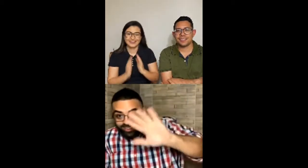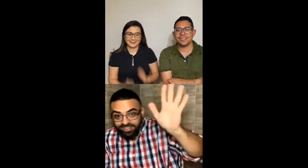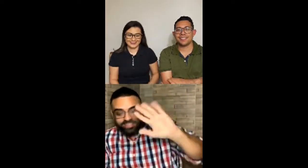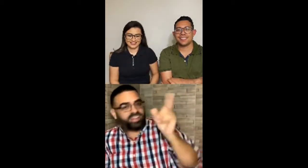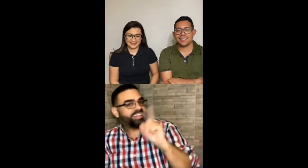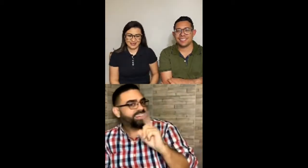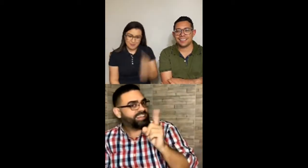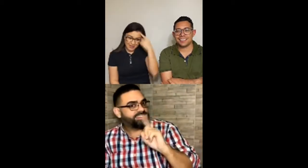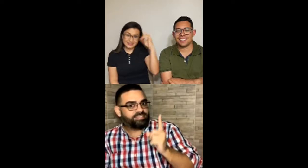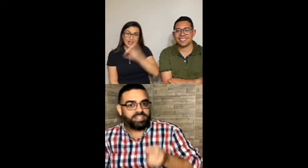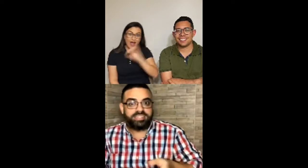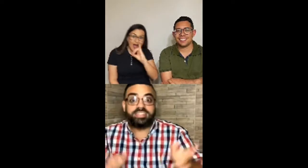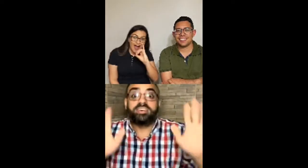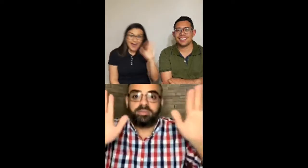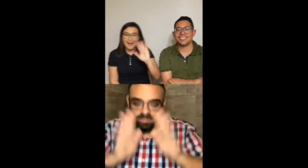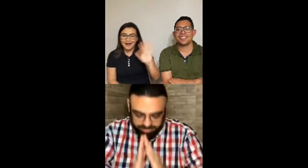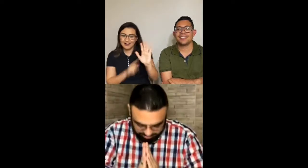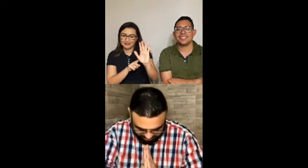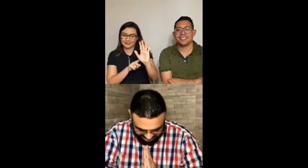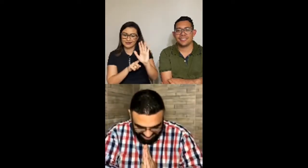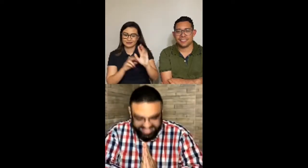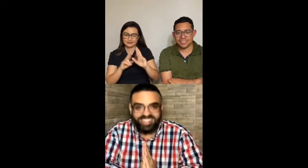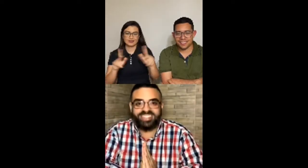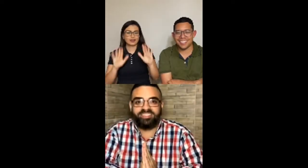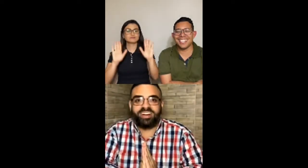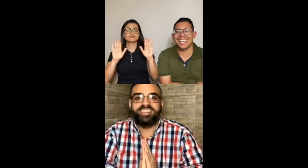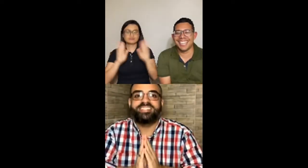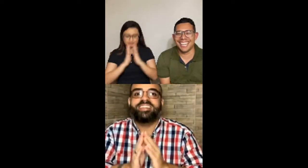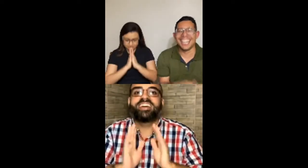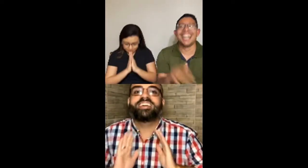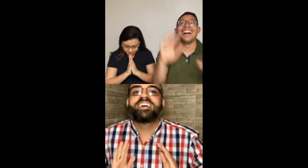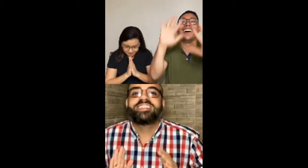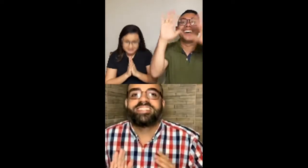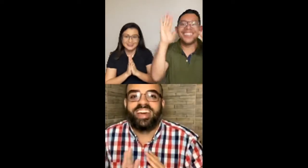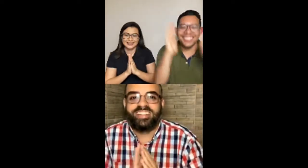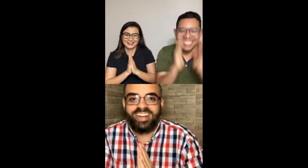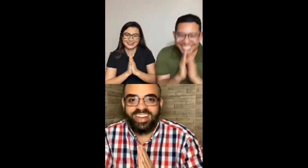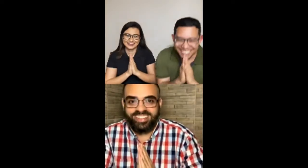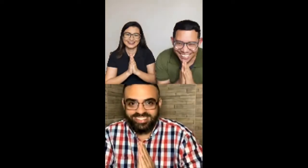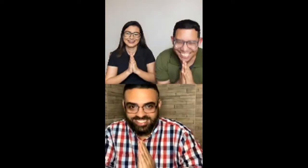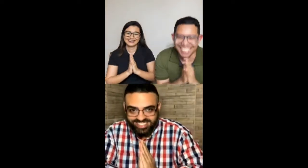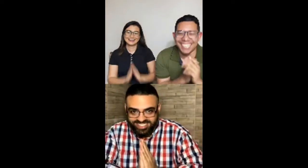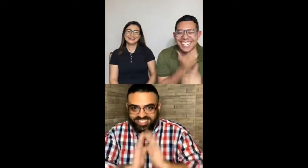Oi. Aí você acha que eles falam oi,